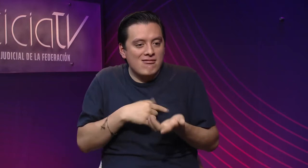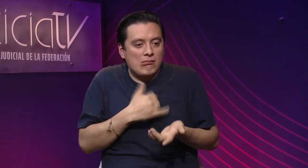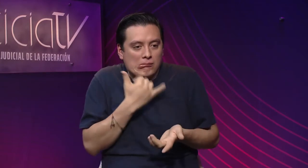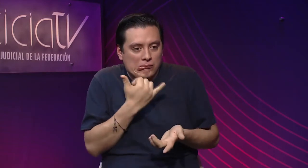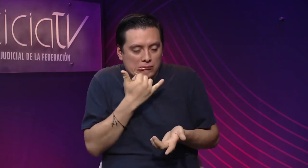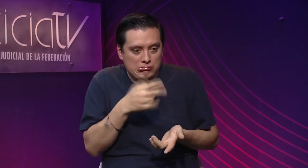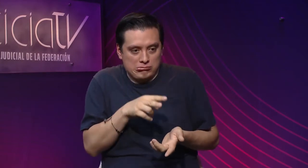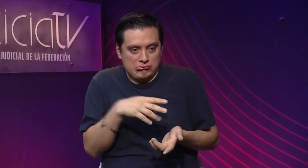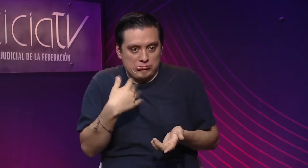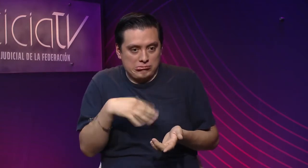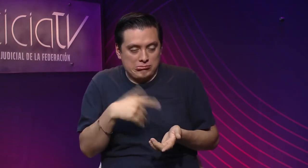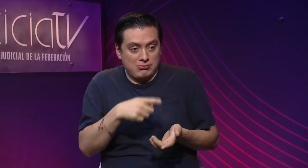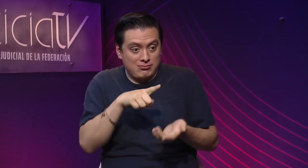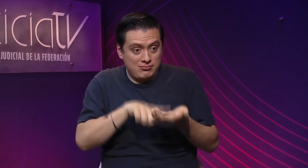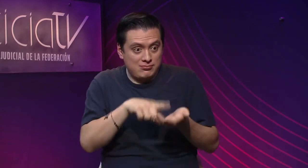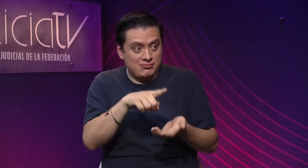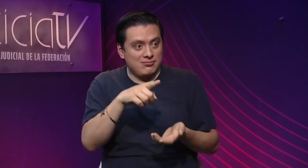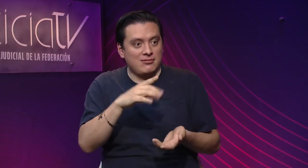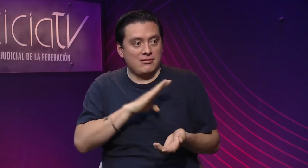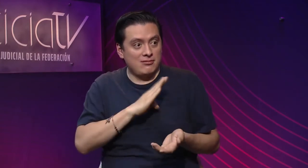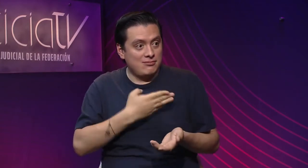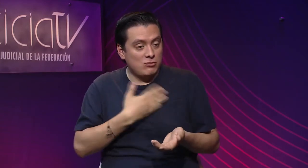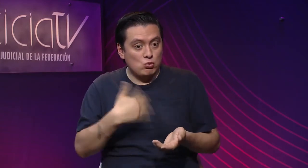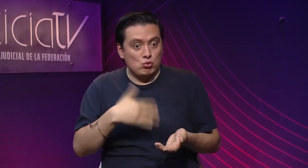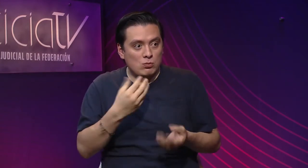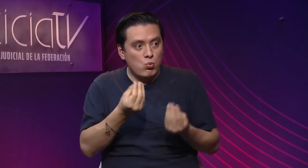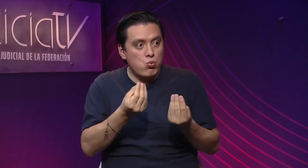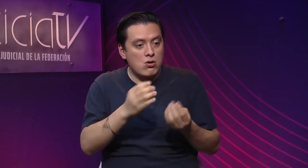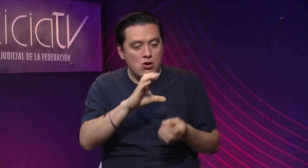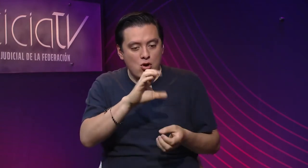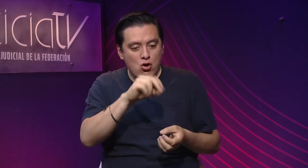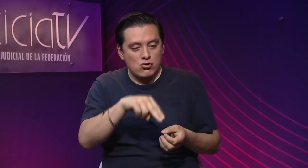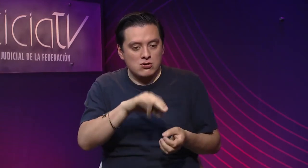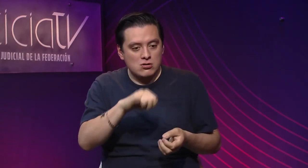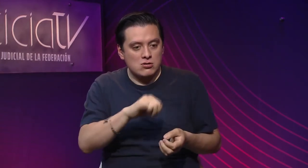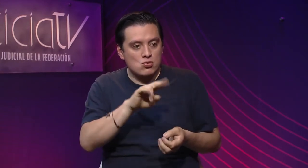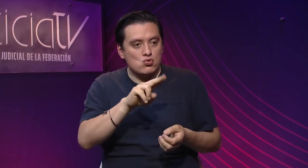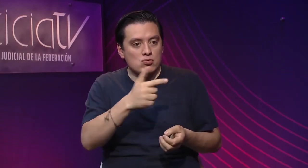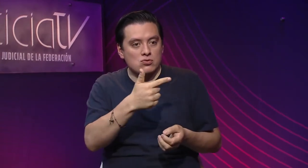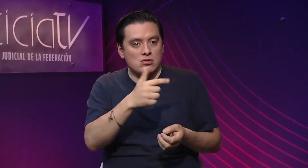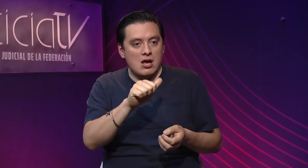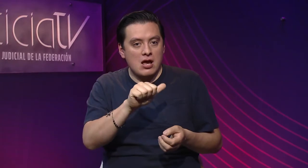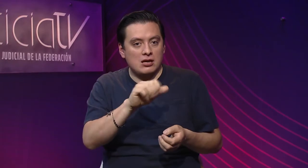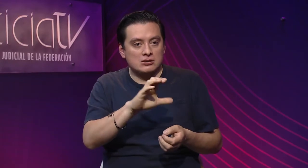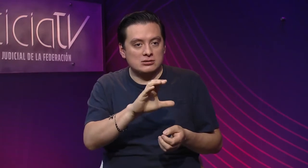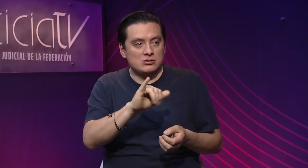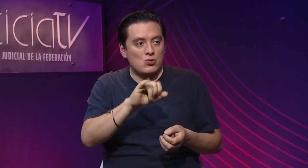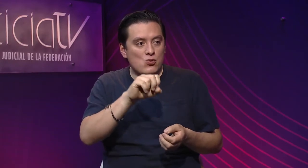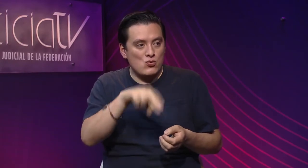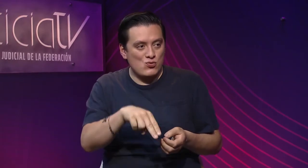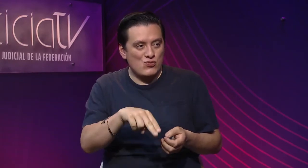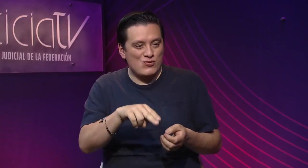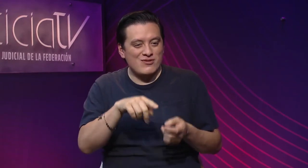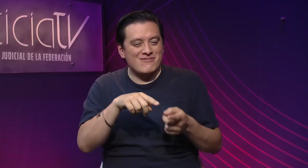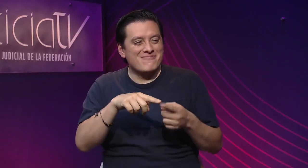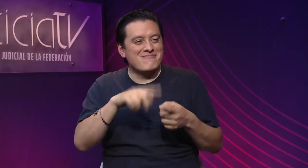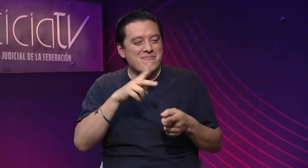primera lengua es la lengua de señas mexicana y mi segunda lengua es el español. Además, el español, si tomamos en